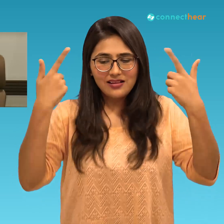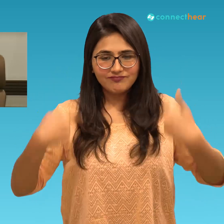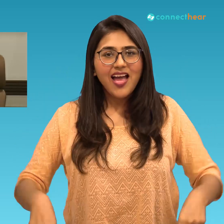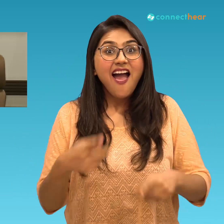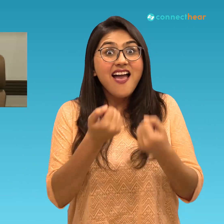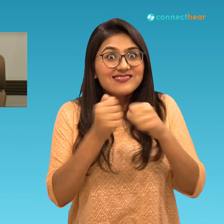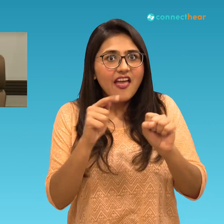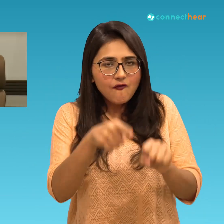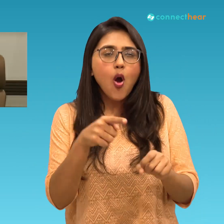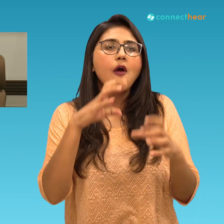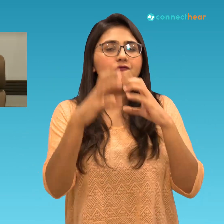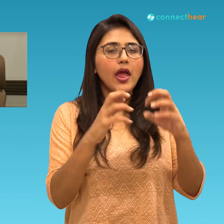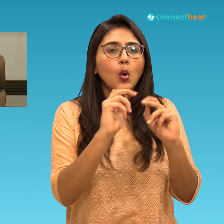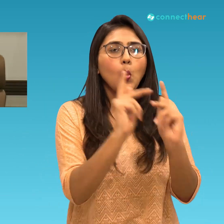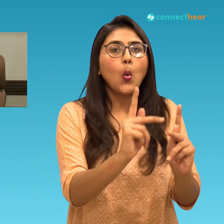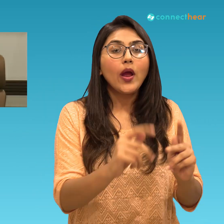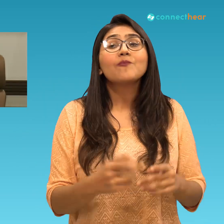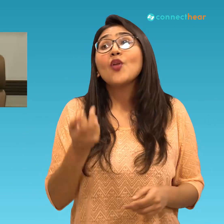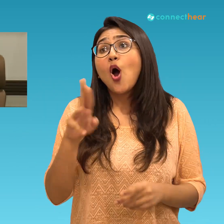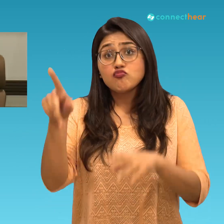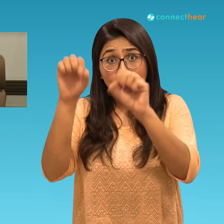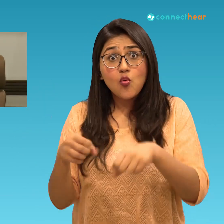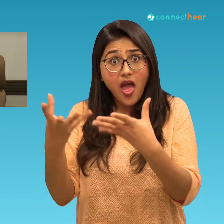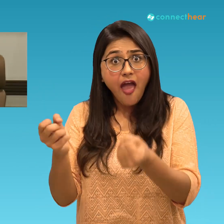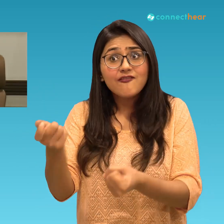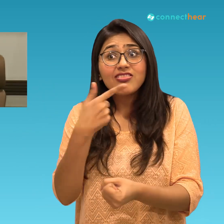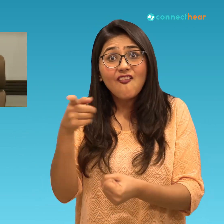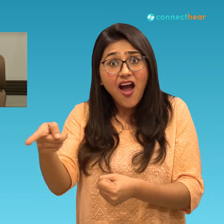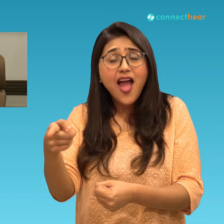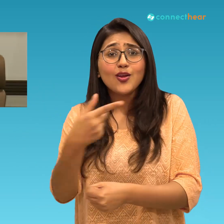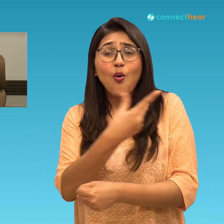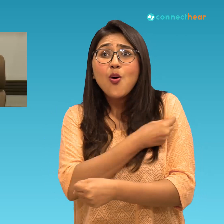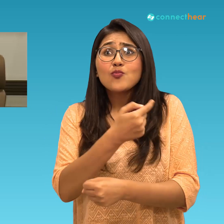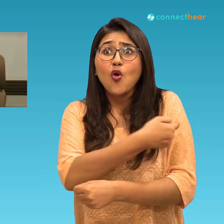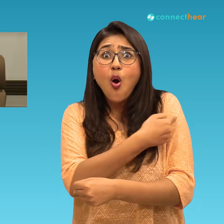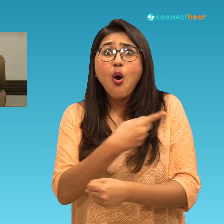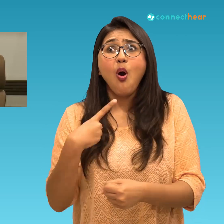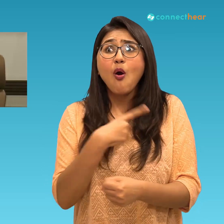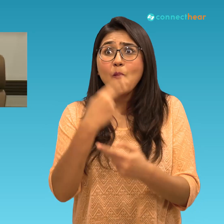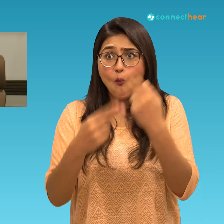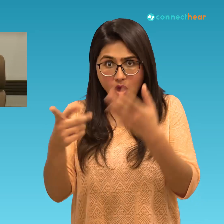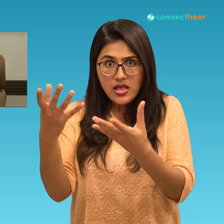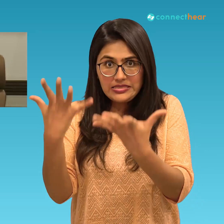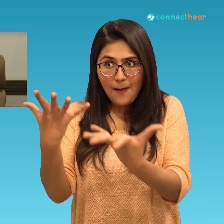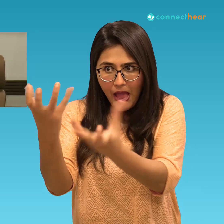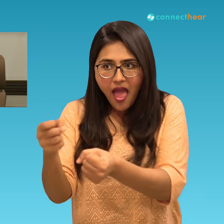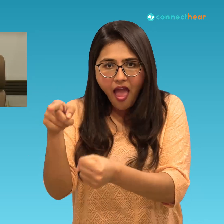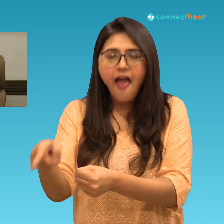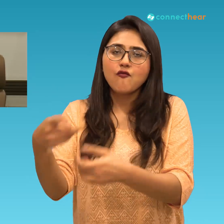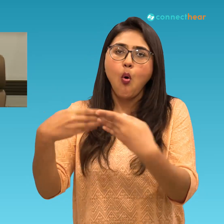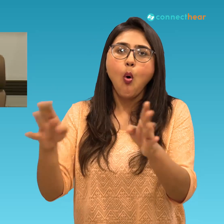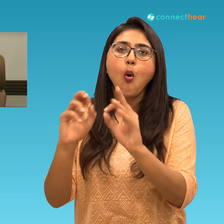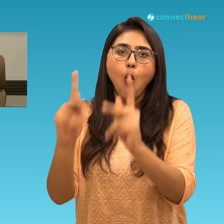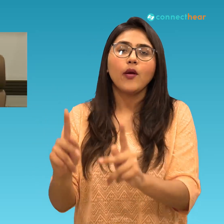ایسے اس علاقے میں ہو رہا ہے وچ از ریلیٹڈ ٹو میڈیکل سپلائز، وہ بھی کھلے رہیں گے۔ وہ باقاعدہ لسٹ جو ہے وہ آویزاں کر دیں گے